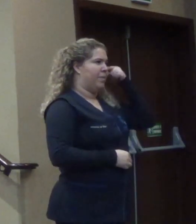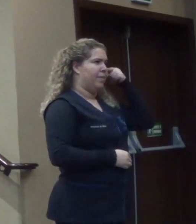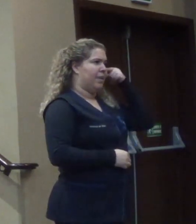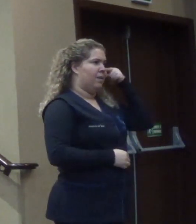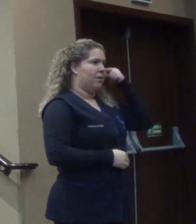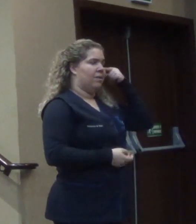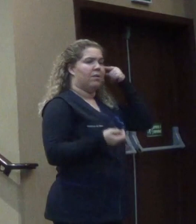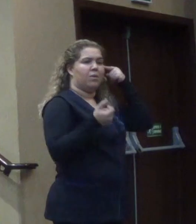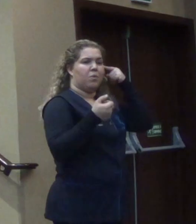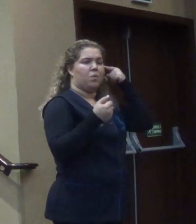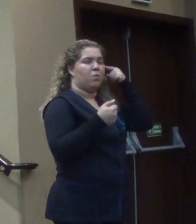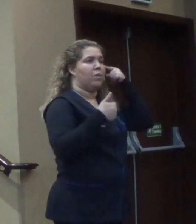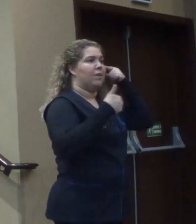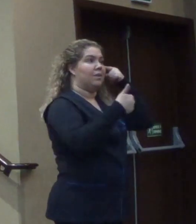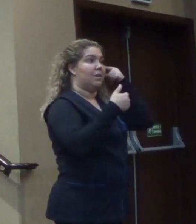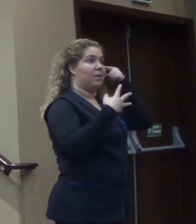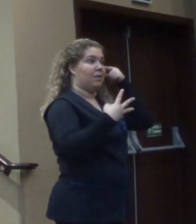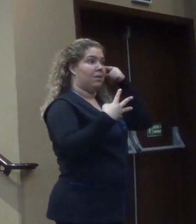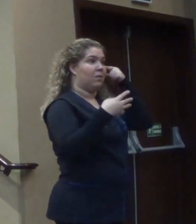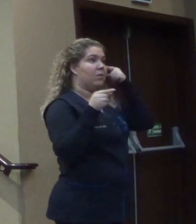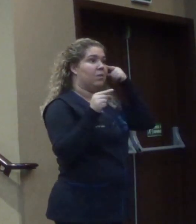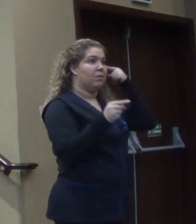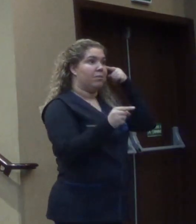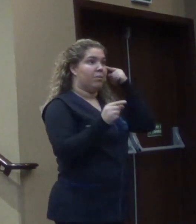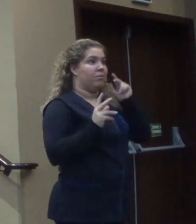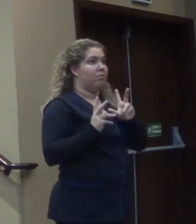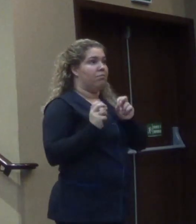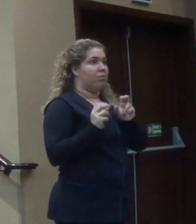Quase 14 mil morreram de câncer.